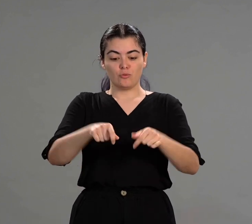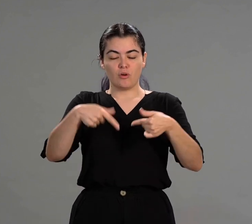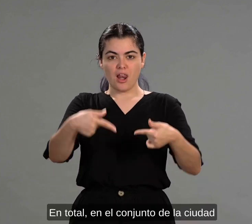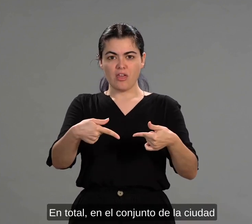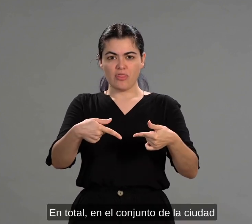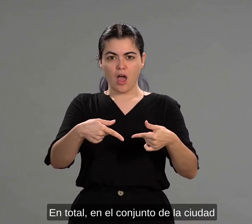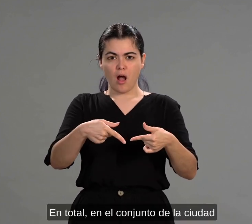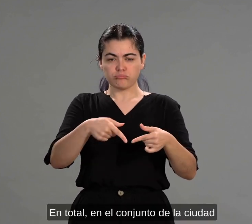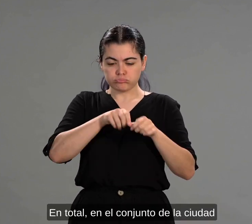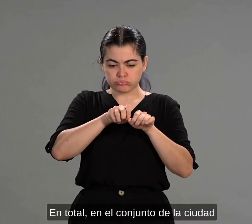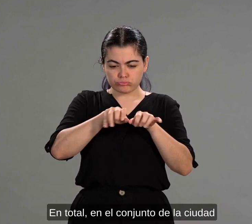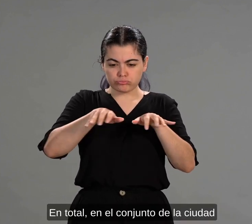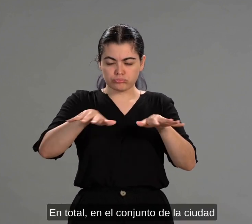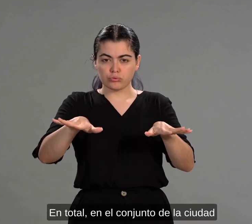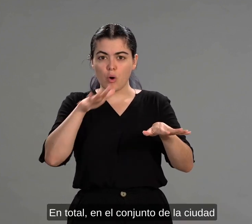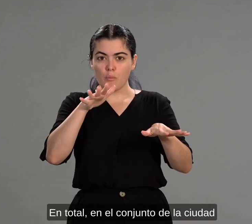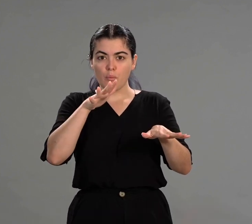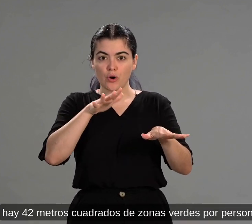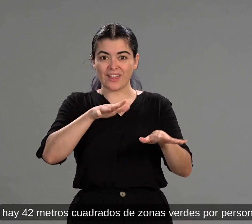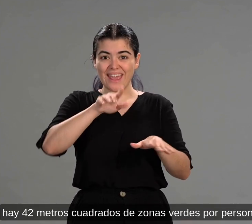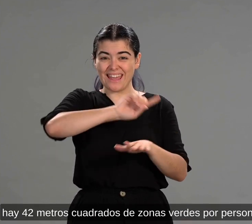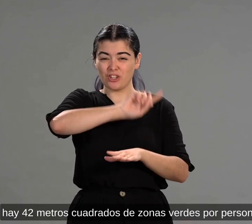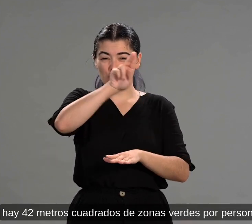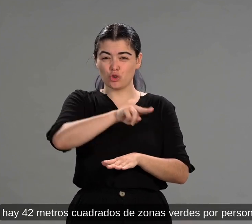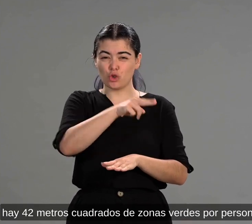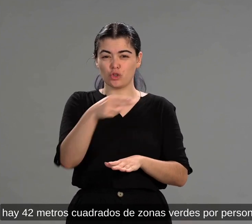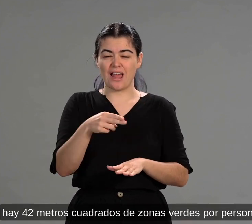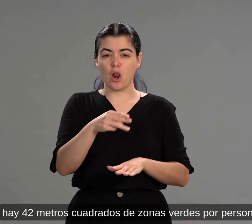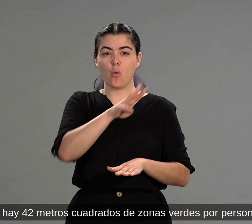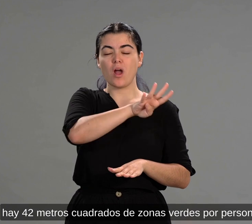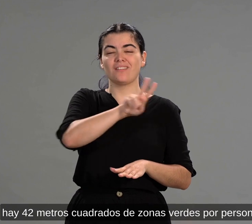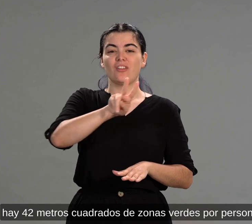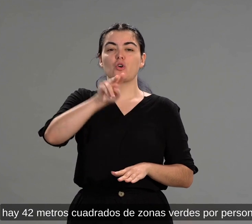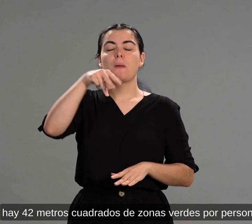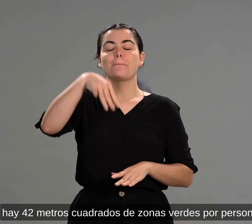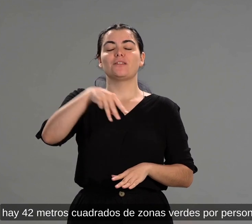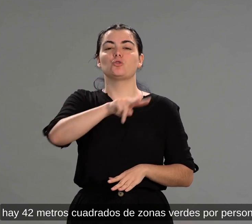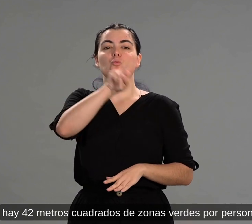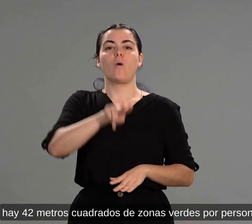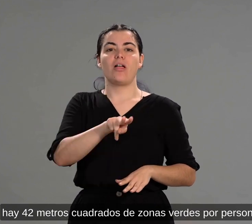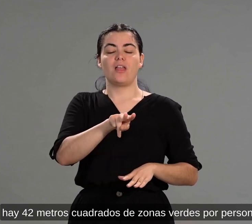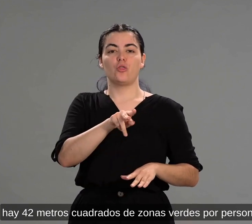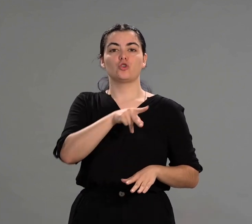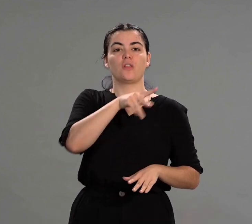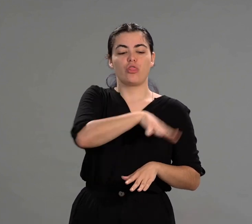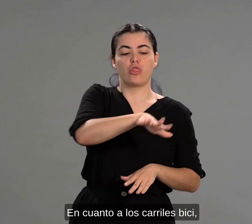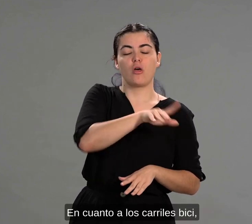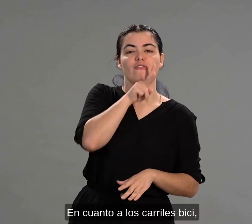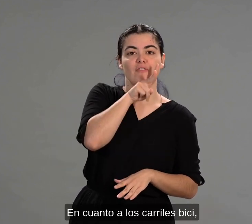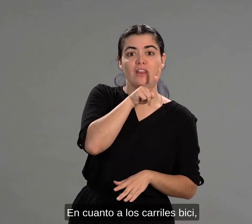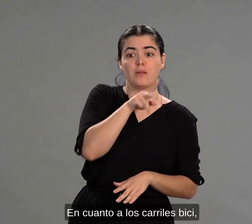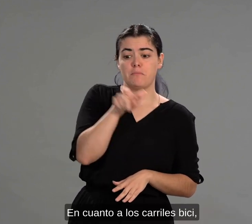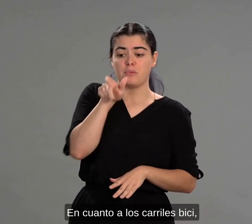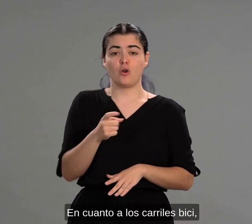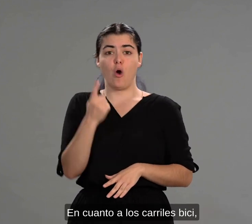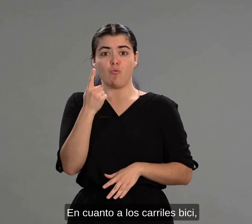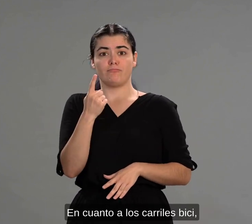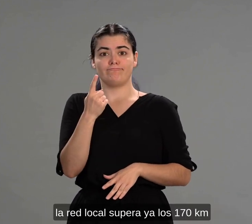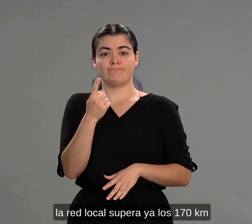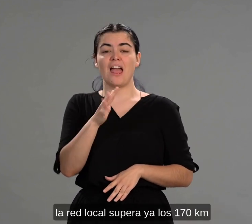En total, en el conjunto de la ciudad, hay 42 metros cuadrados de zonas verdes por persona. En cuanto a los carriles bici, la red